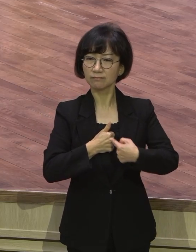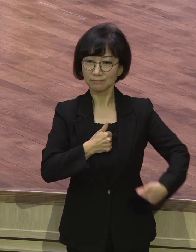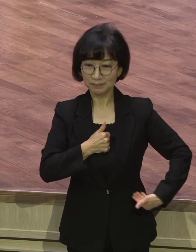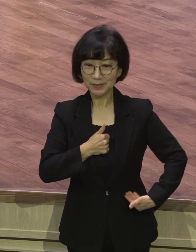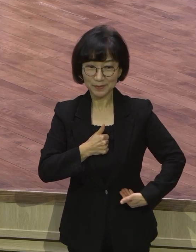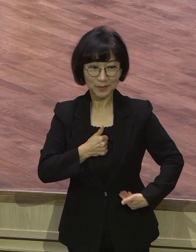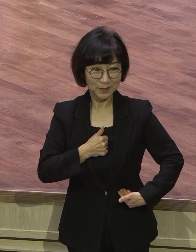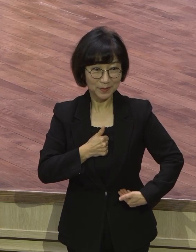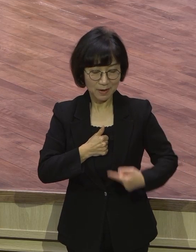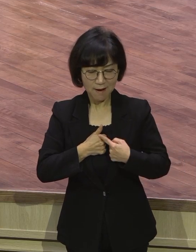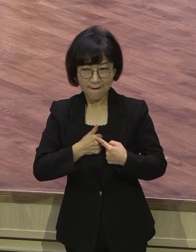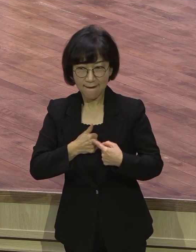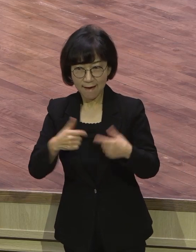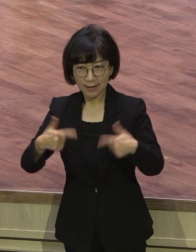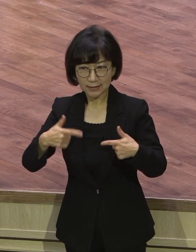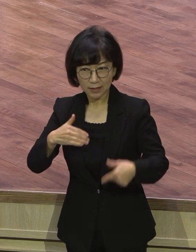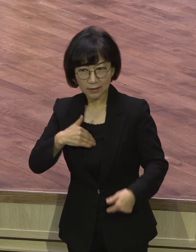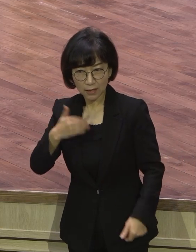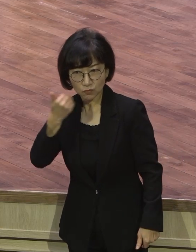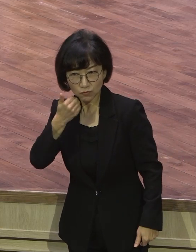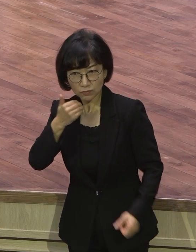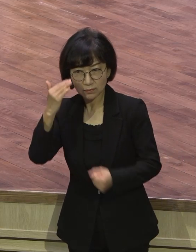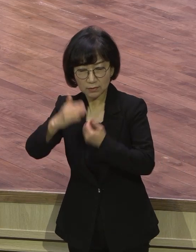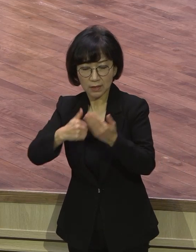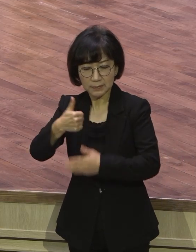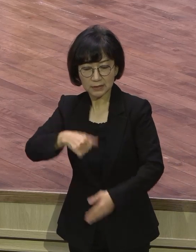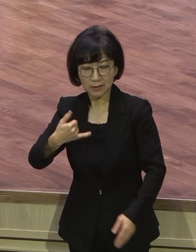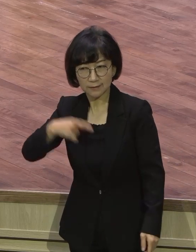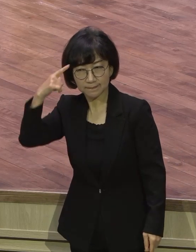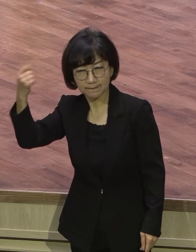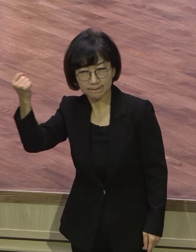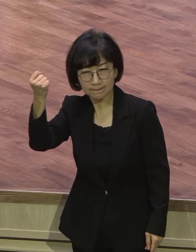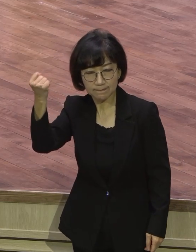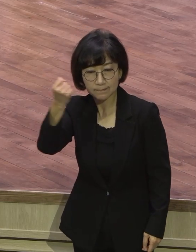이것을 인식하고 사느냐? 중요합니다.